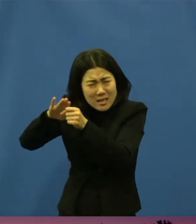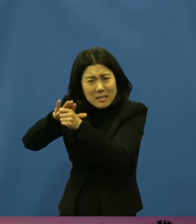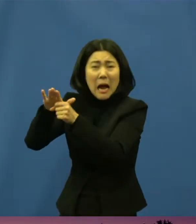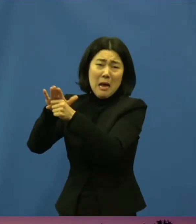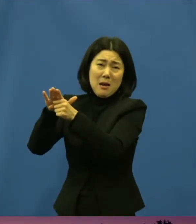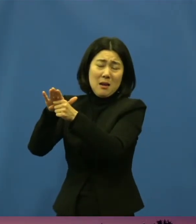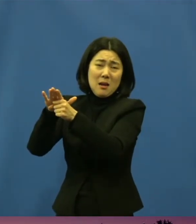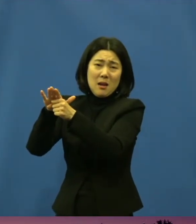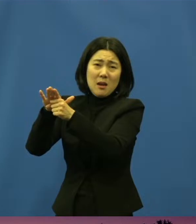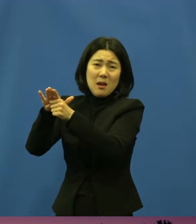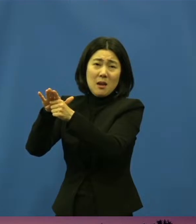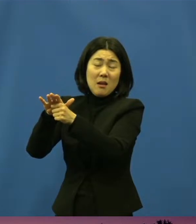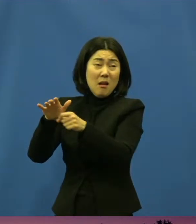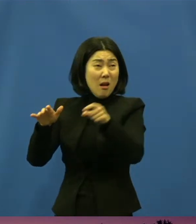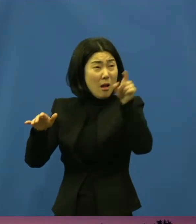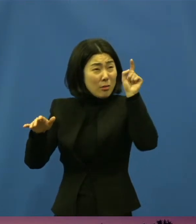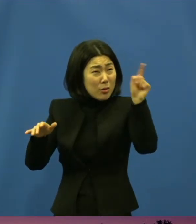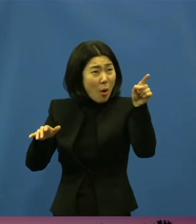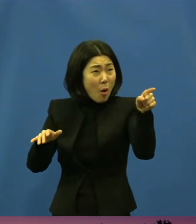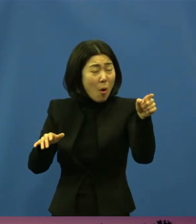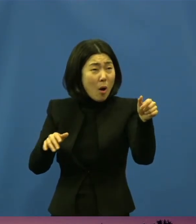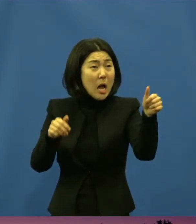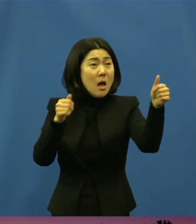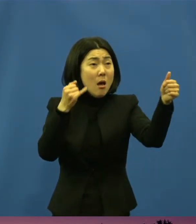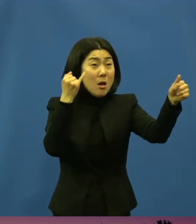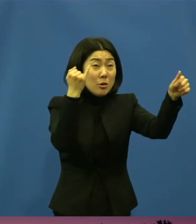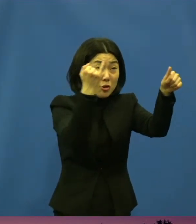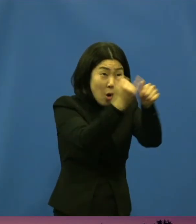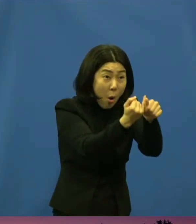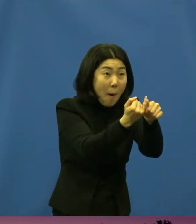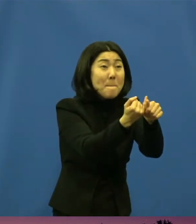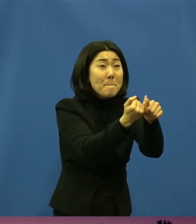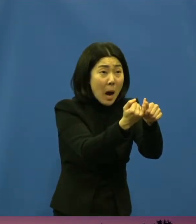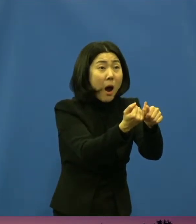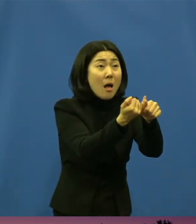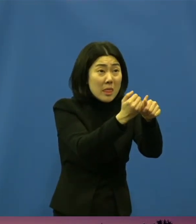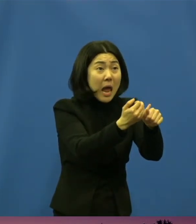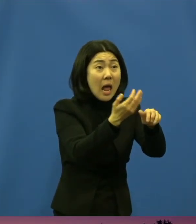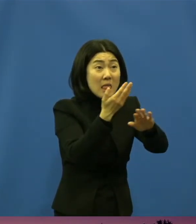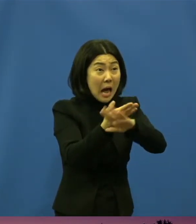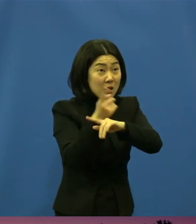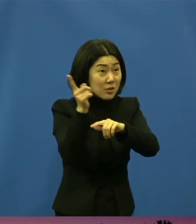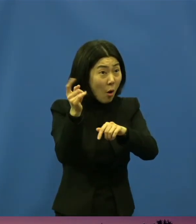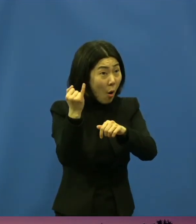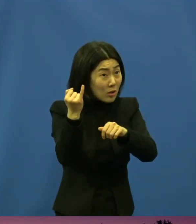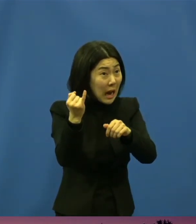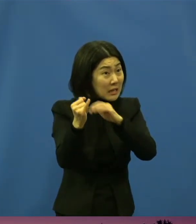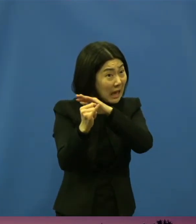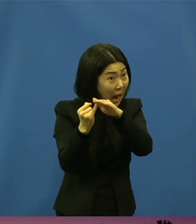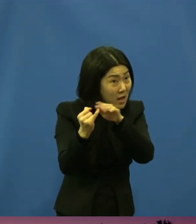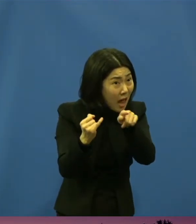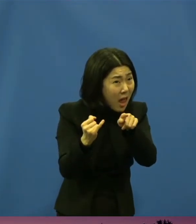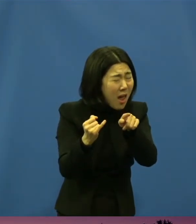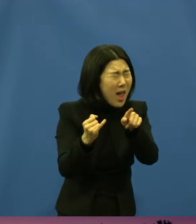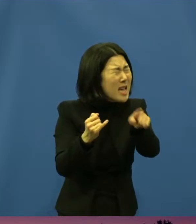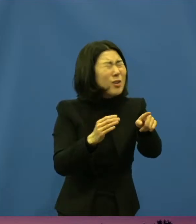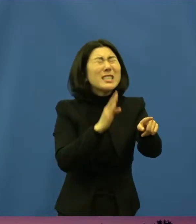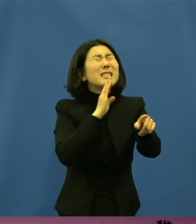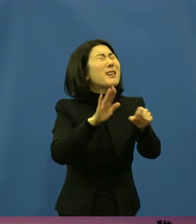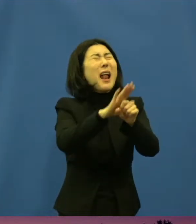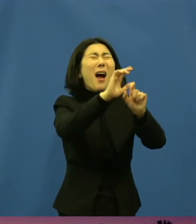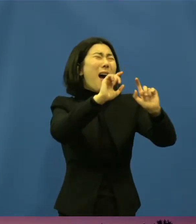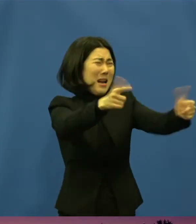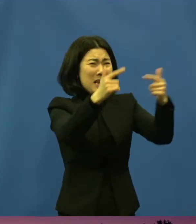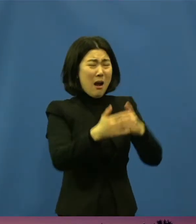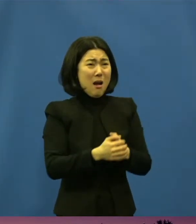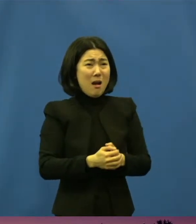거짓이라고, 당신이 속고 있다고, 그 길로 가면 망한다고 말해줘야 되잖아요. 진짜 사랑이 뭔지를 알려줘야 되잖아요. 그러려고 하면